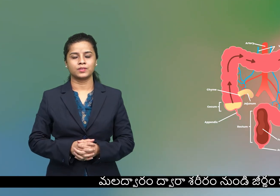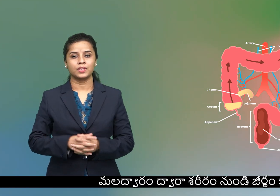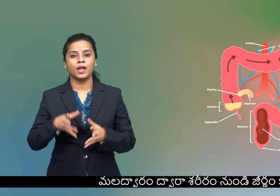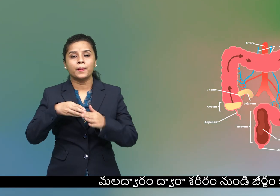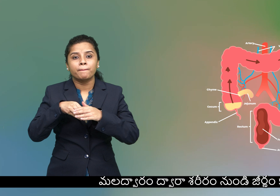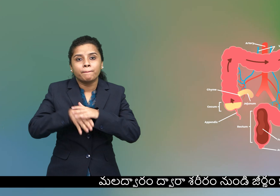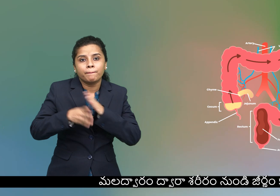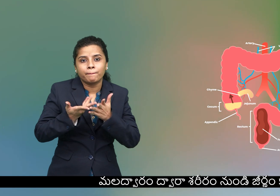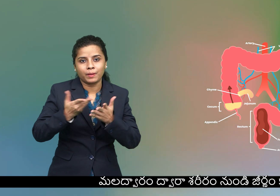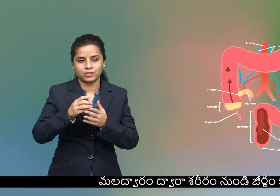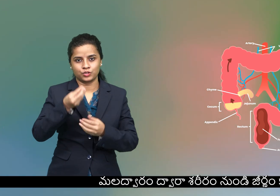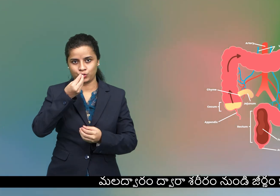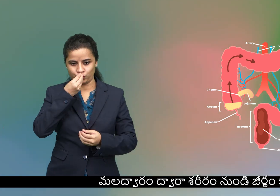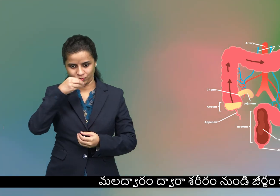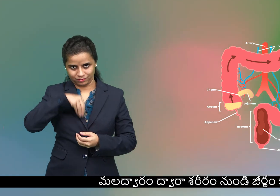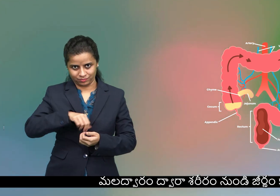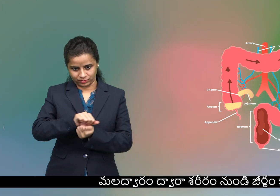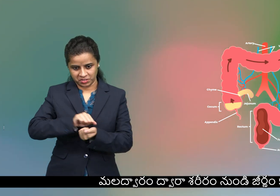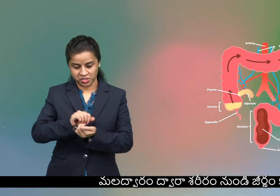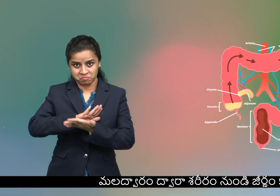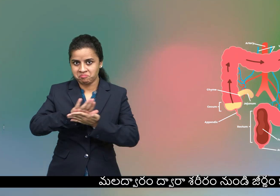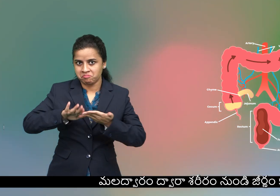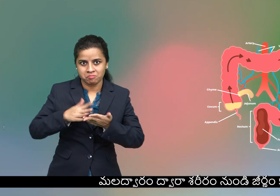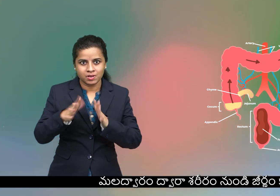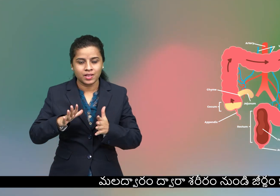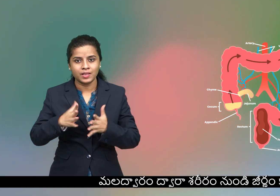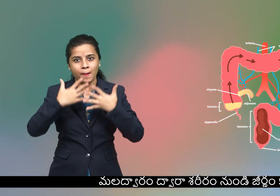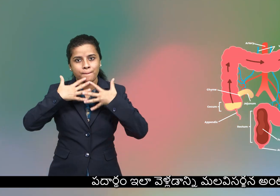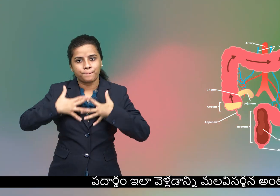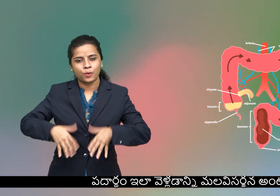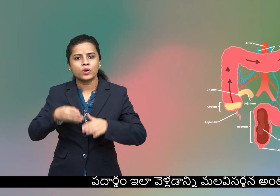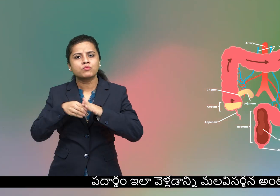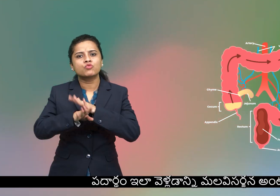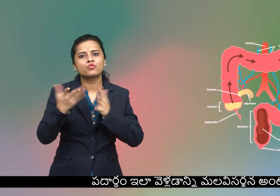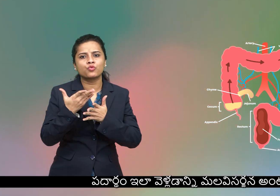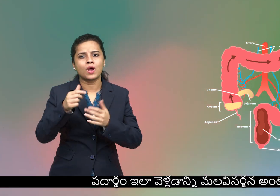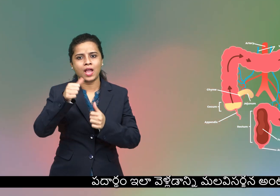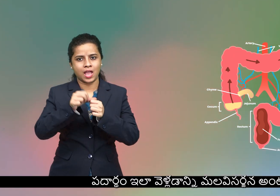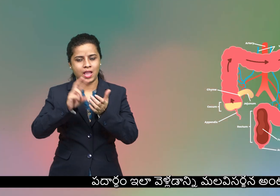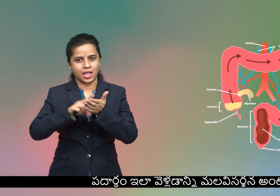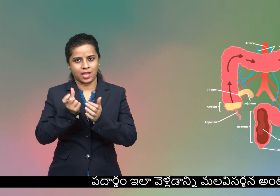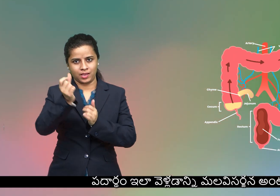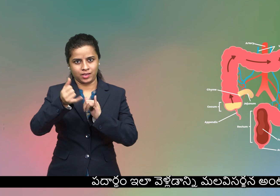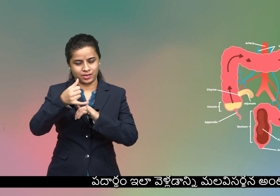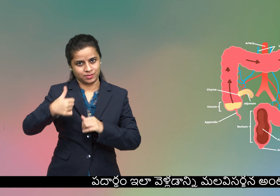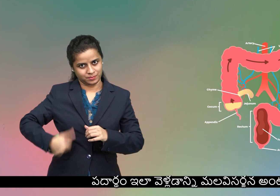మలద్వారం ద్వారా శరీరం నుండి జీర్ణం కాని పదార్థం ఇలా వెళ్ళడాన్ని మల విసర్జన అంటారు.